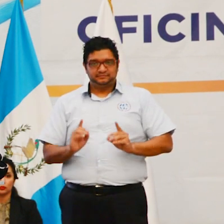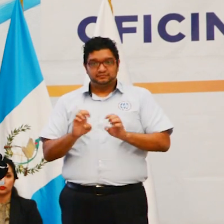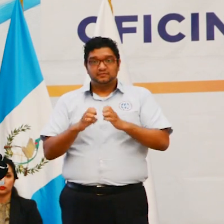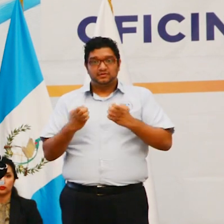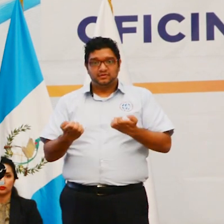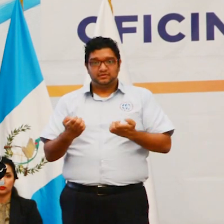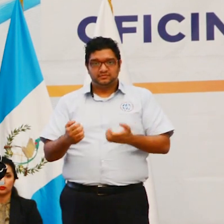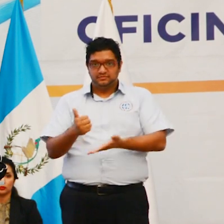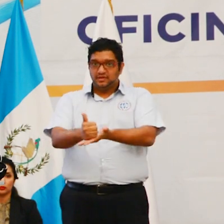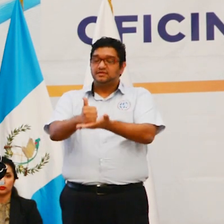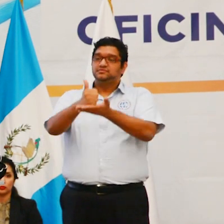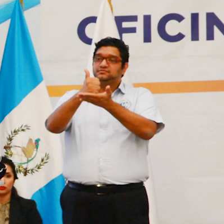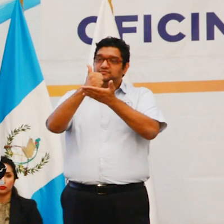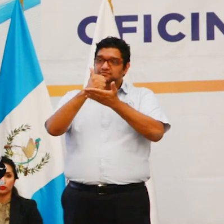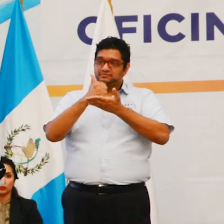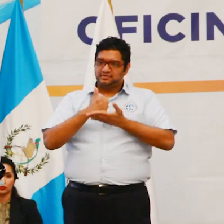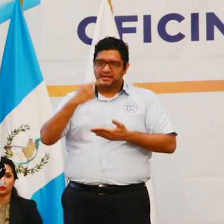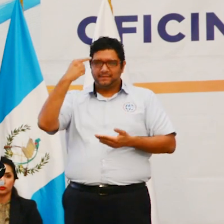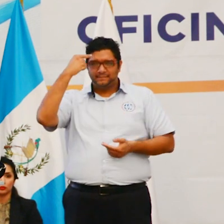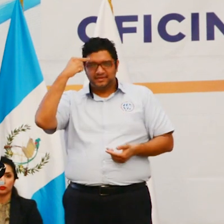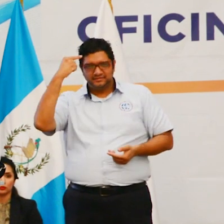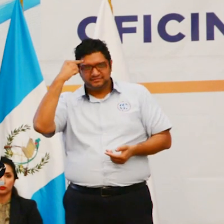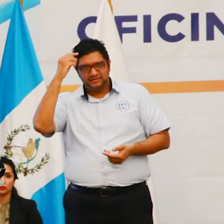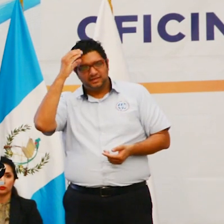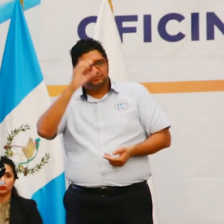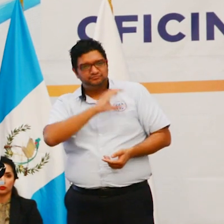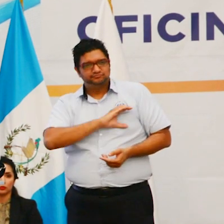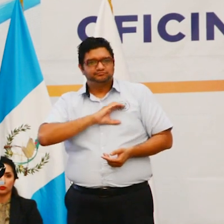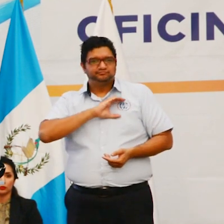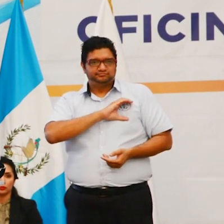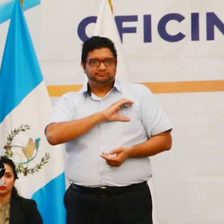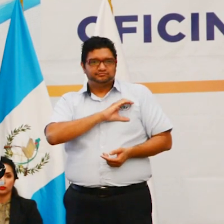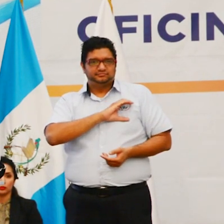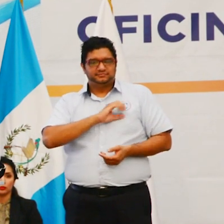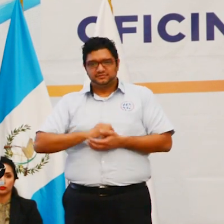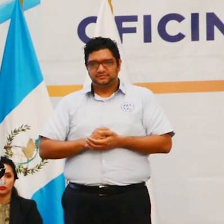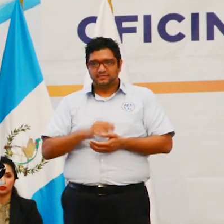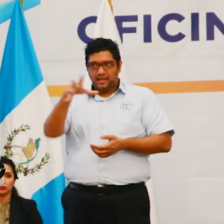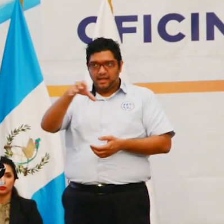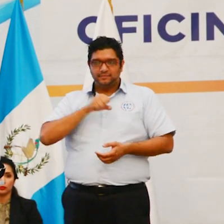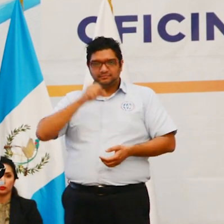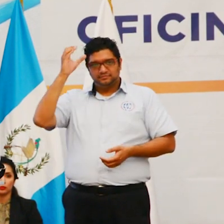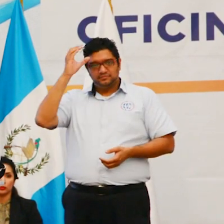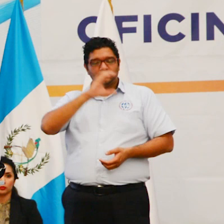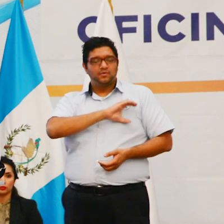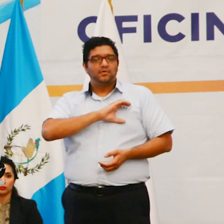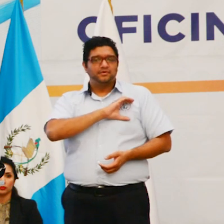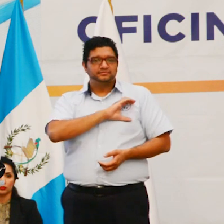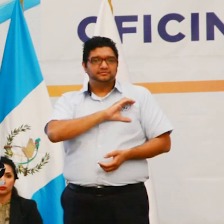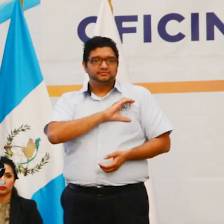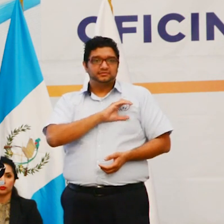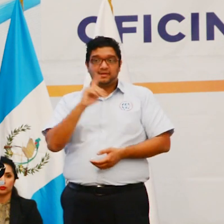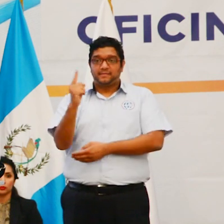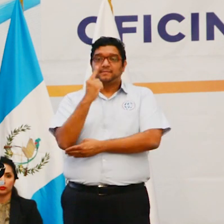que sensibilizar en primera instancia y concientizar, que es el siguiente paso. La toma de conciencia es muy importante de